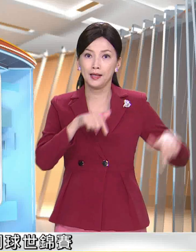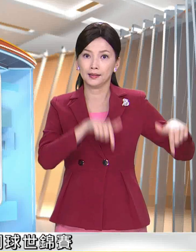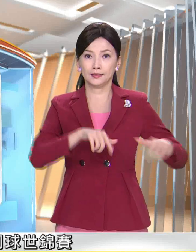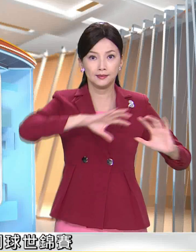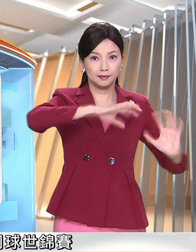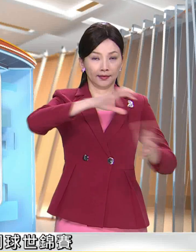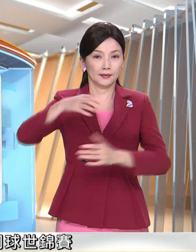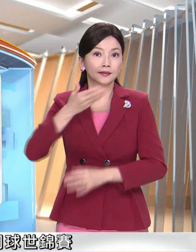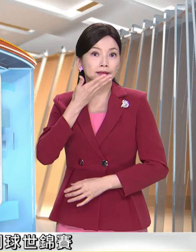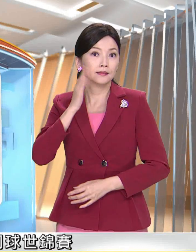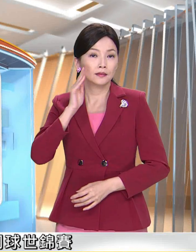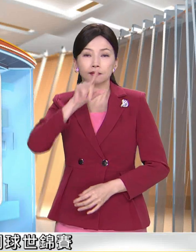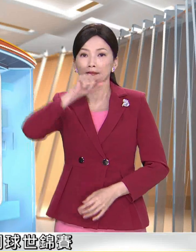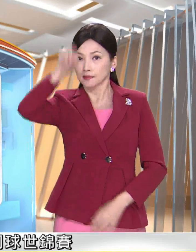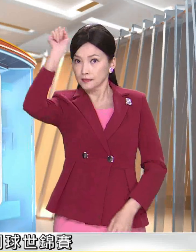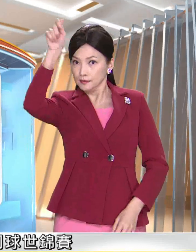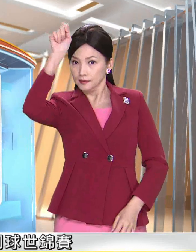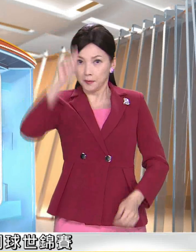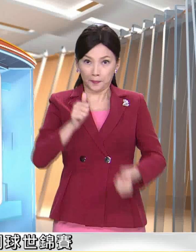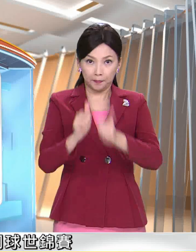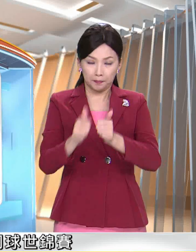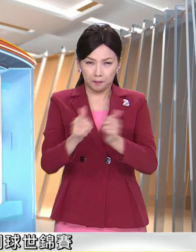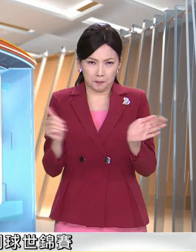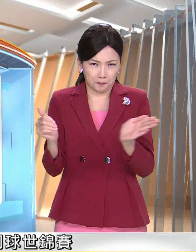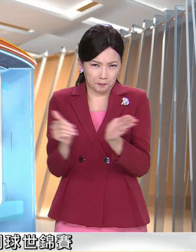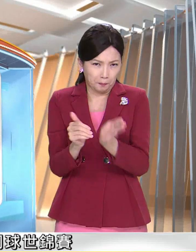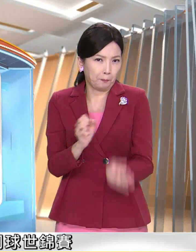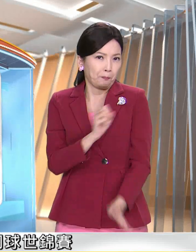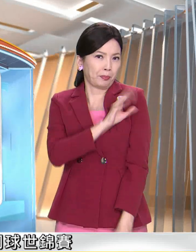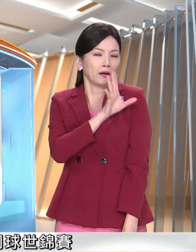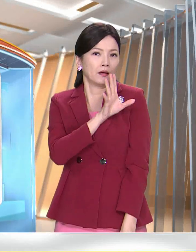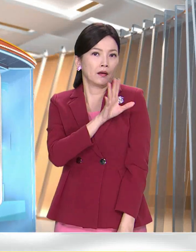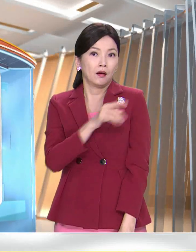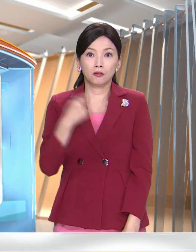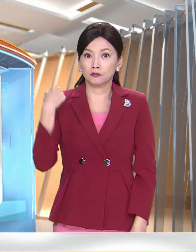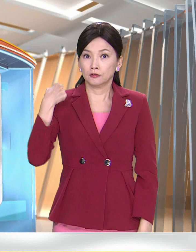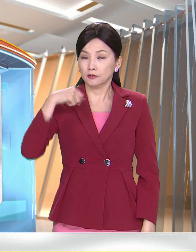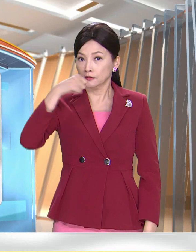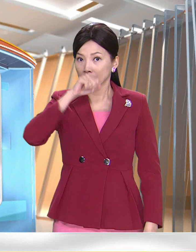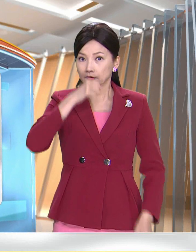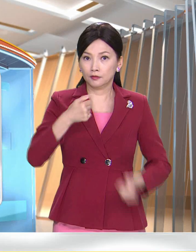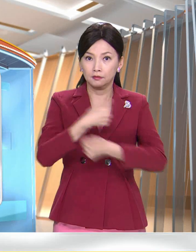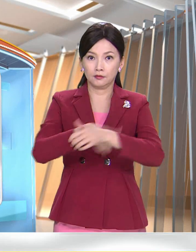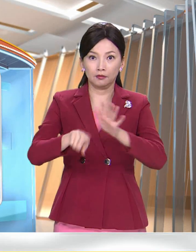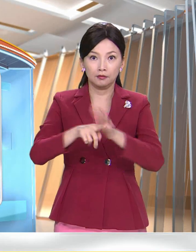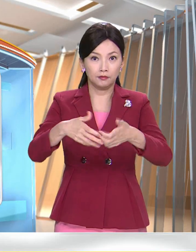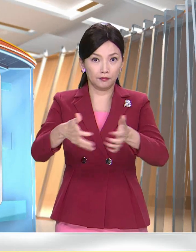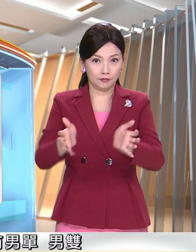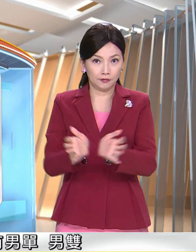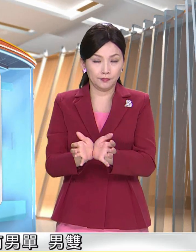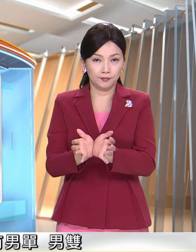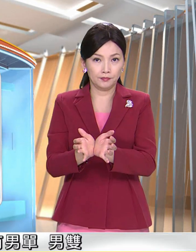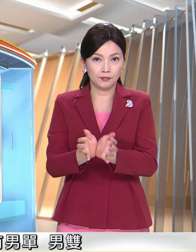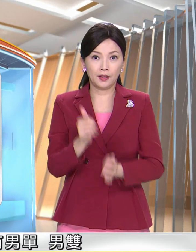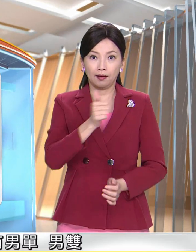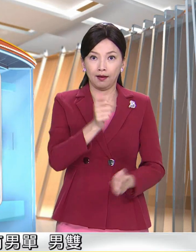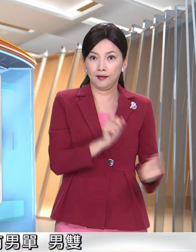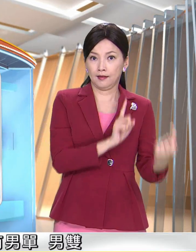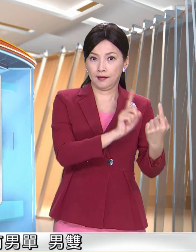在巴西举行的听障羽球世锦赛，比赛接近尾声，而台湾代表队昨天有